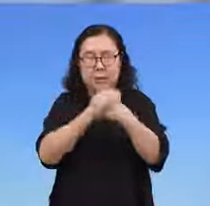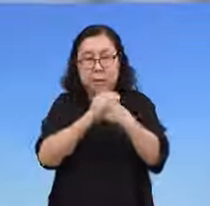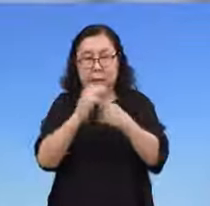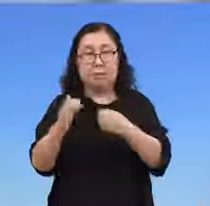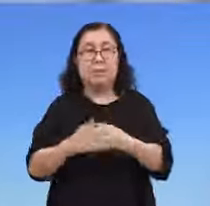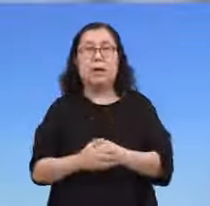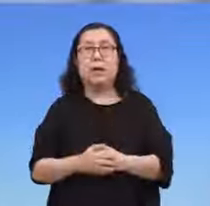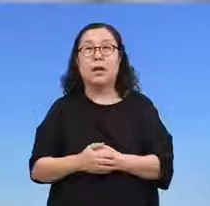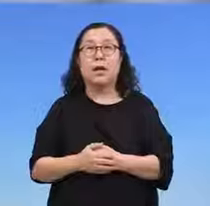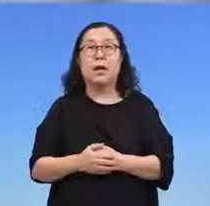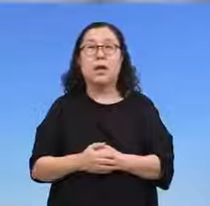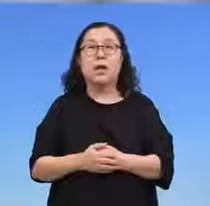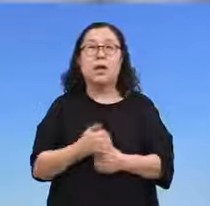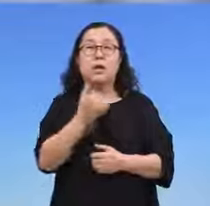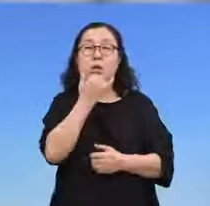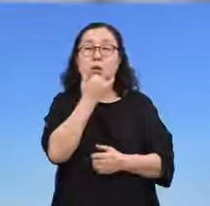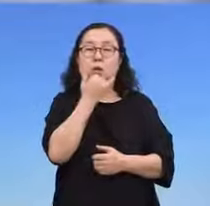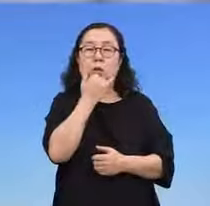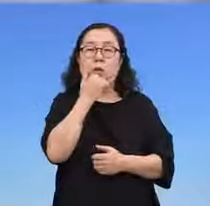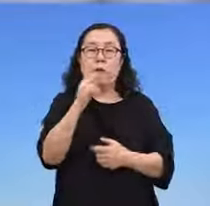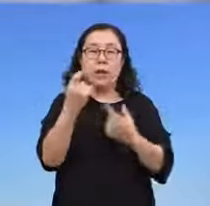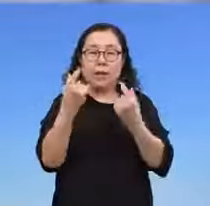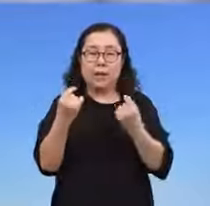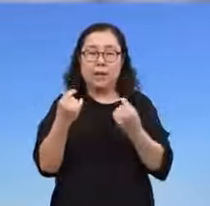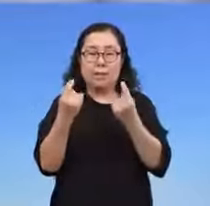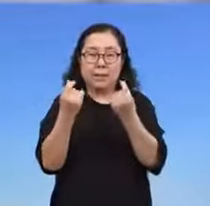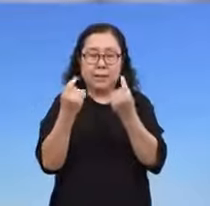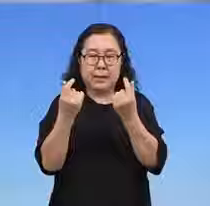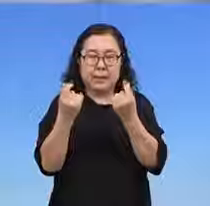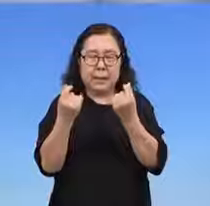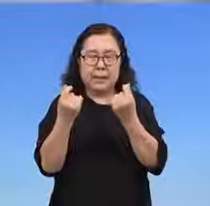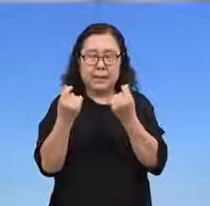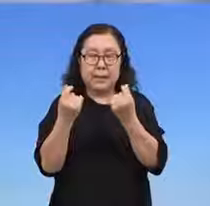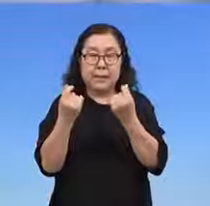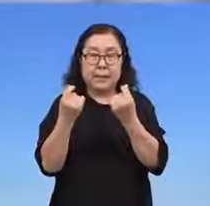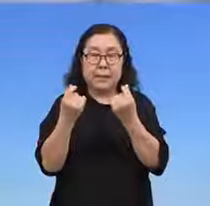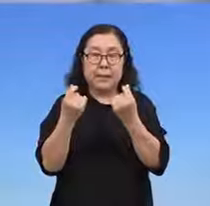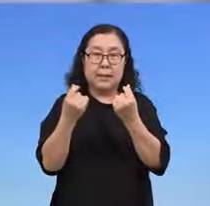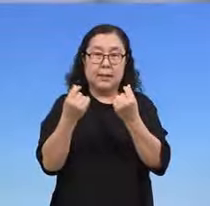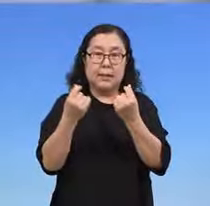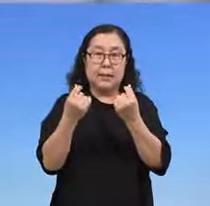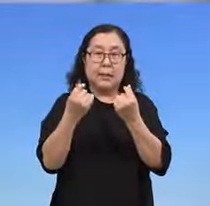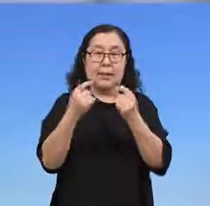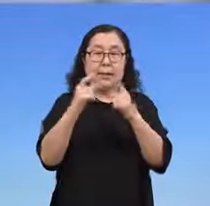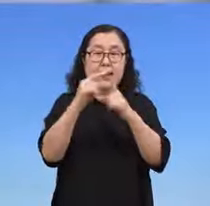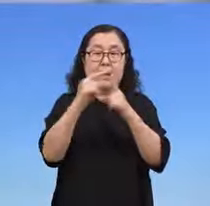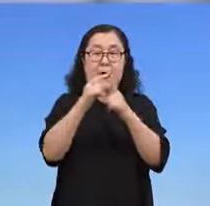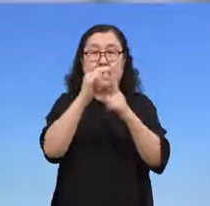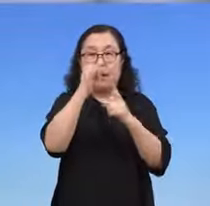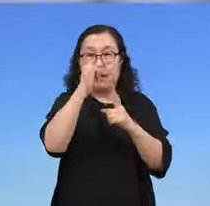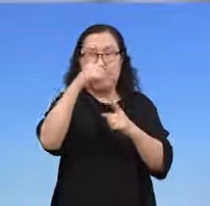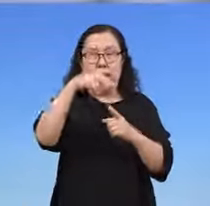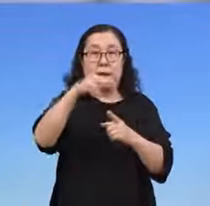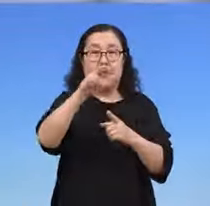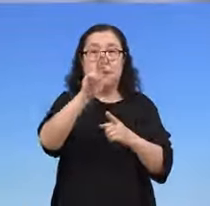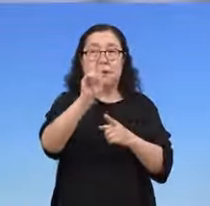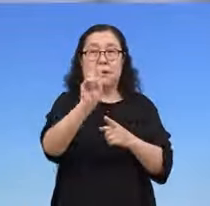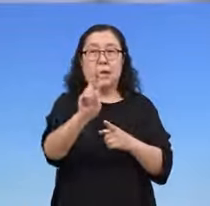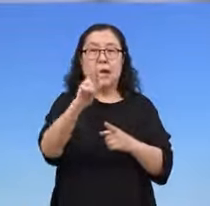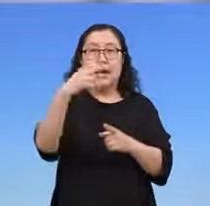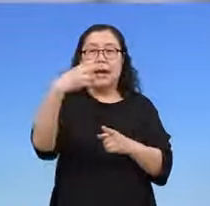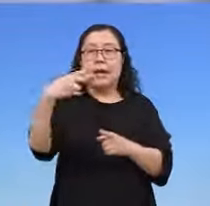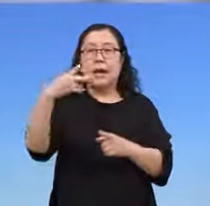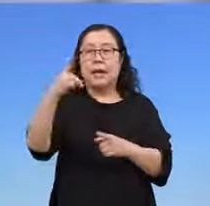보니까요, 그 독일어에도 이런 비슷한 단어가 있다는 겁니다. 샤덴프로이데라는 단어인데요, 이